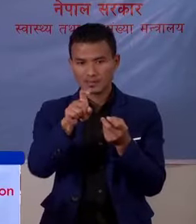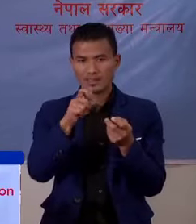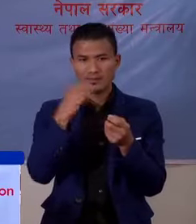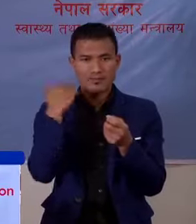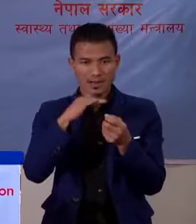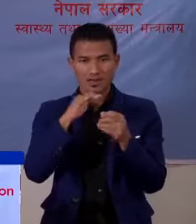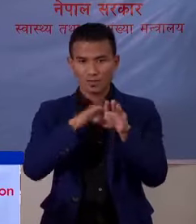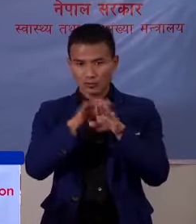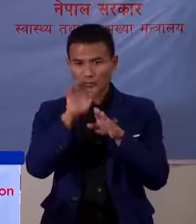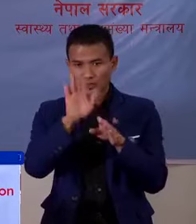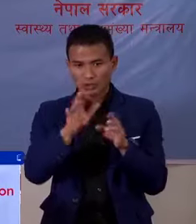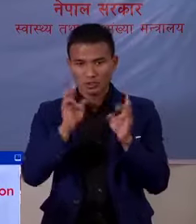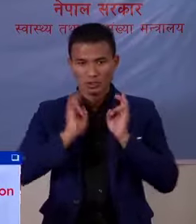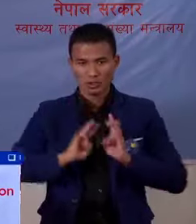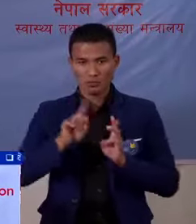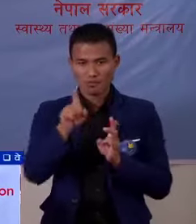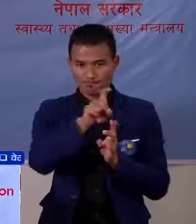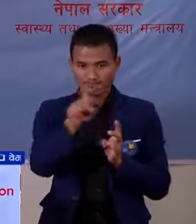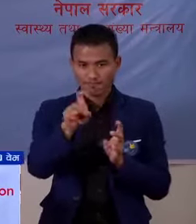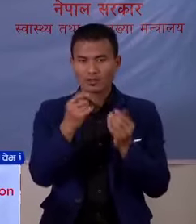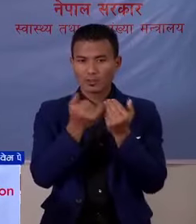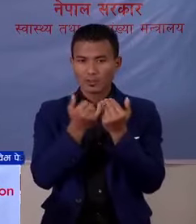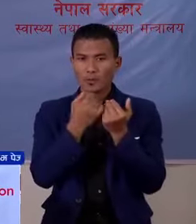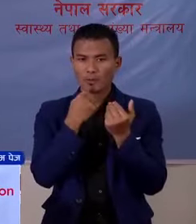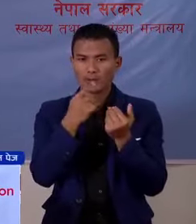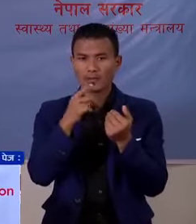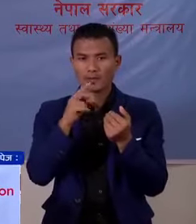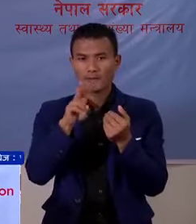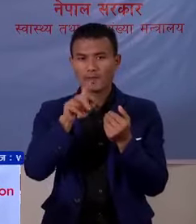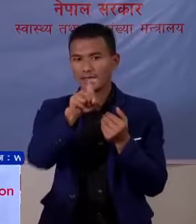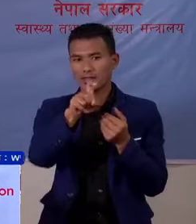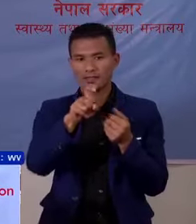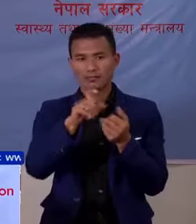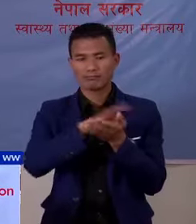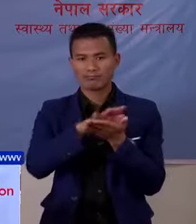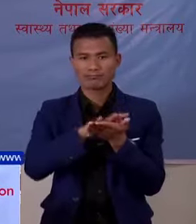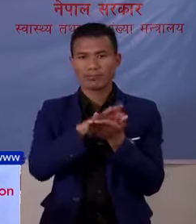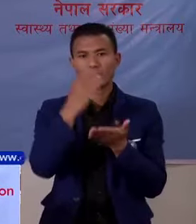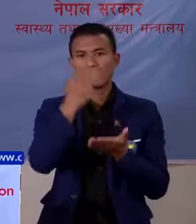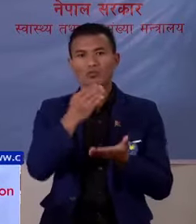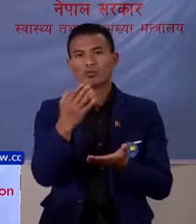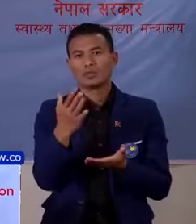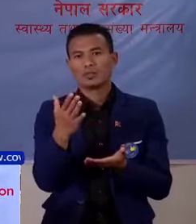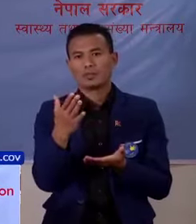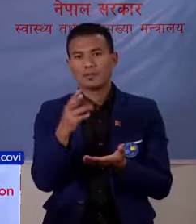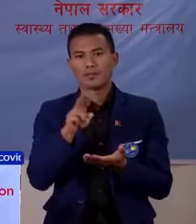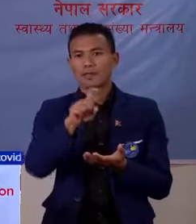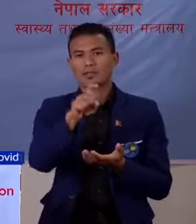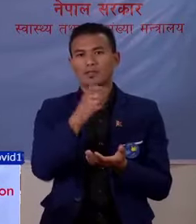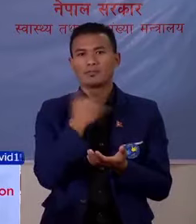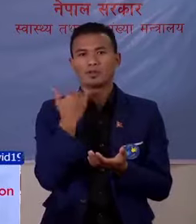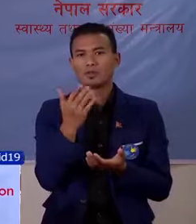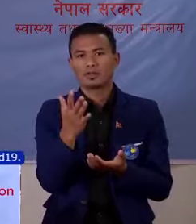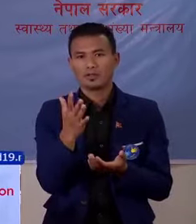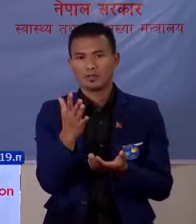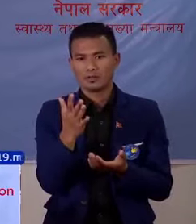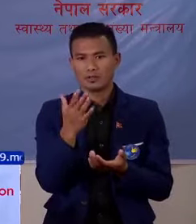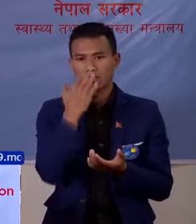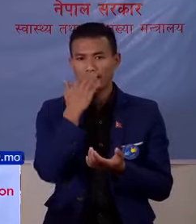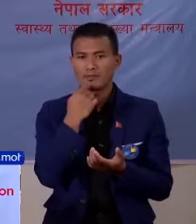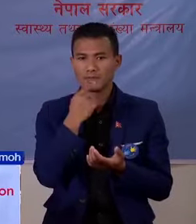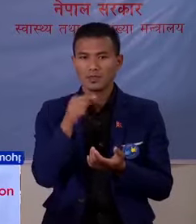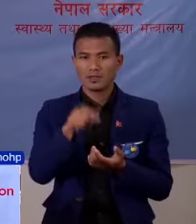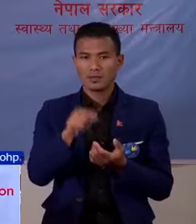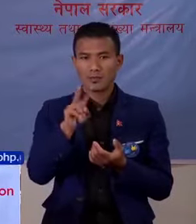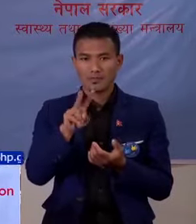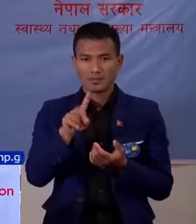डिजइन्फेक्टहरू जो शरीरमा लगाउँदा वा छर्कदा यो भाइरस नाश हुँदैन, यो भाइरस मर्दैन। किनभने यो भाइरसको